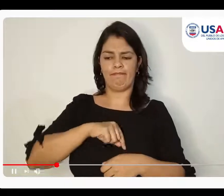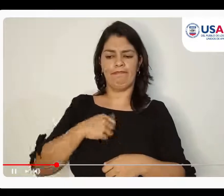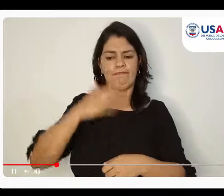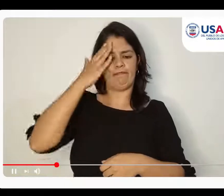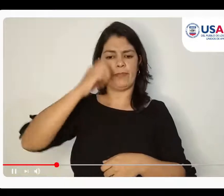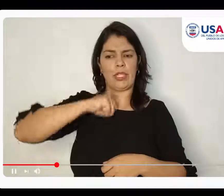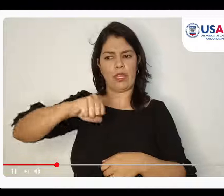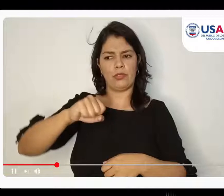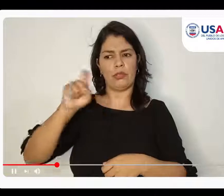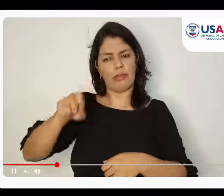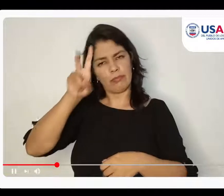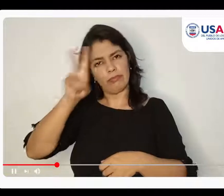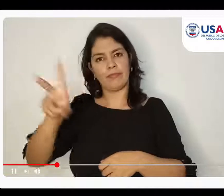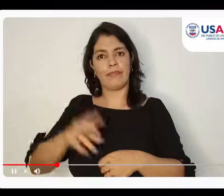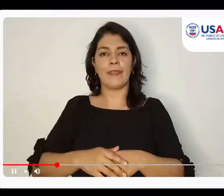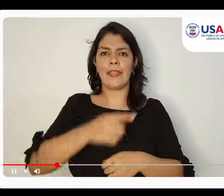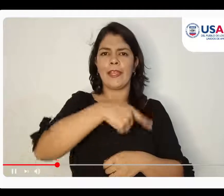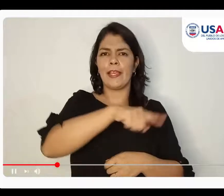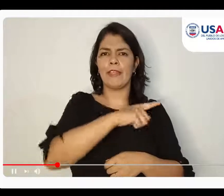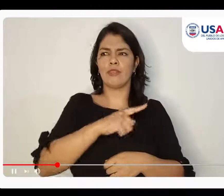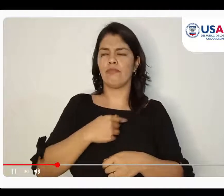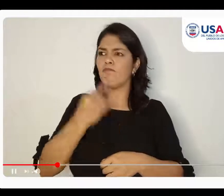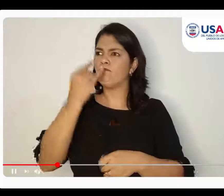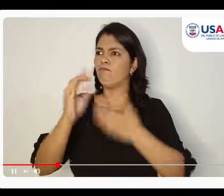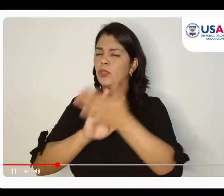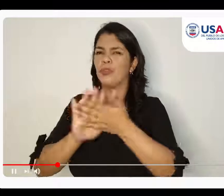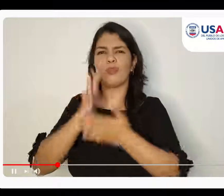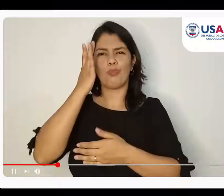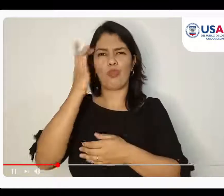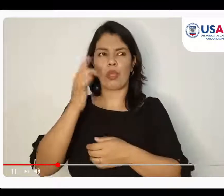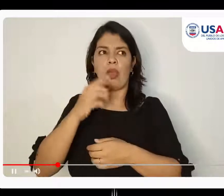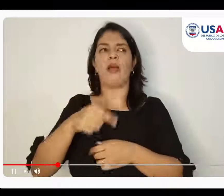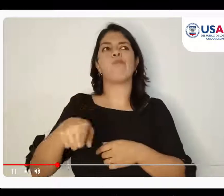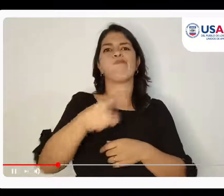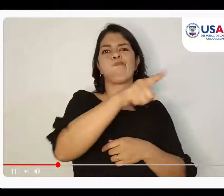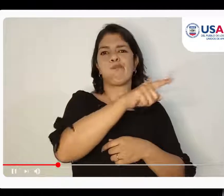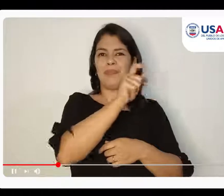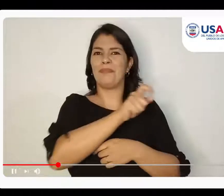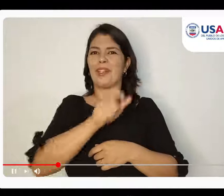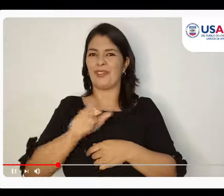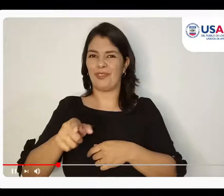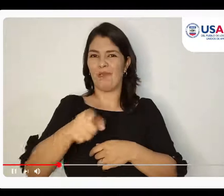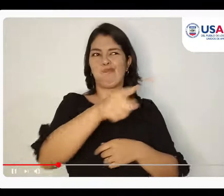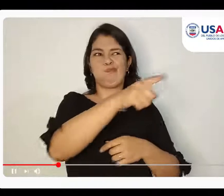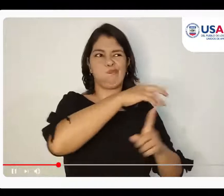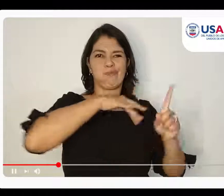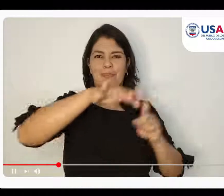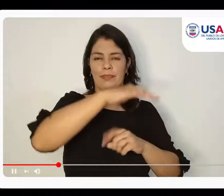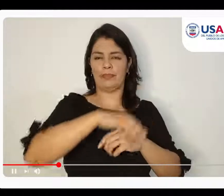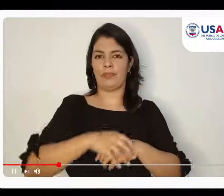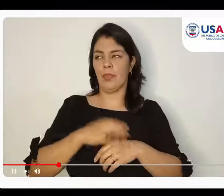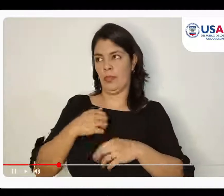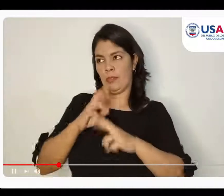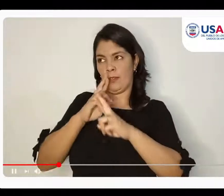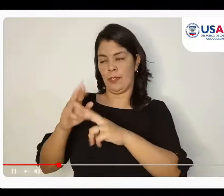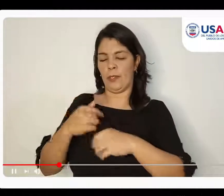para cumplirlos. Su principal motivación son las personas que están a su alrededor. Mi motivación viene desde